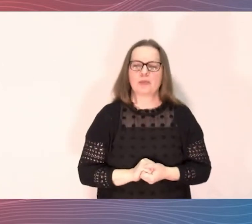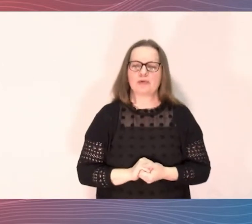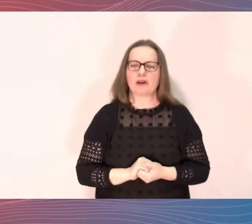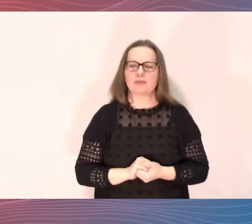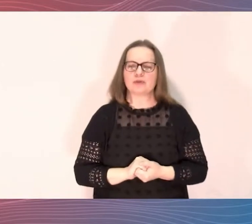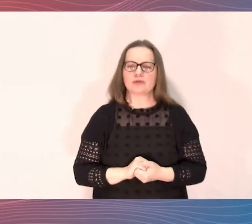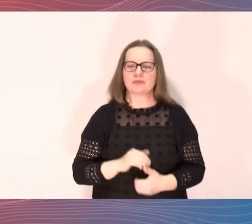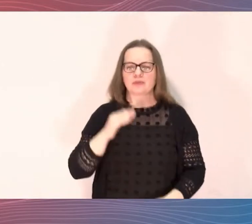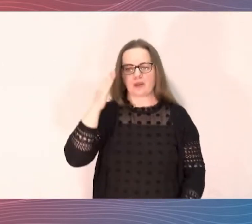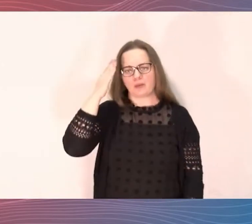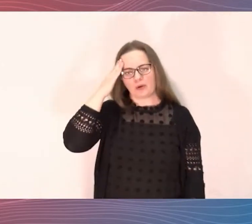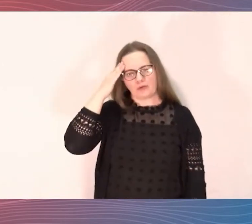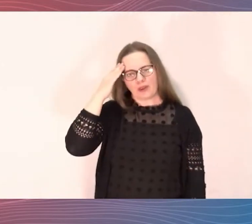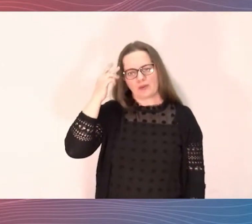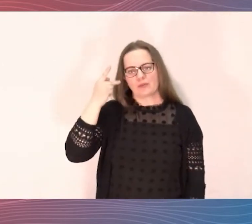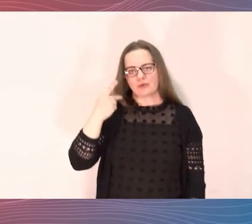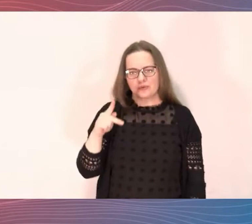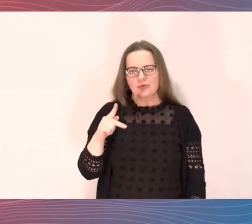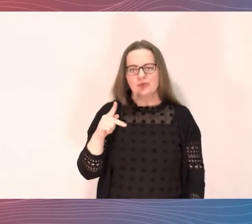Provérbios 4:23.